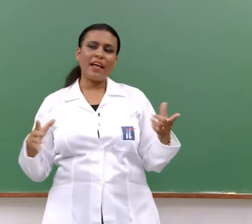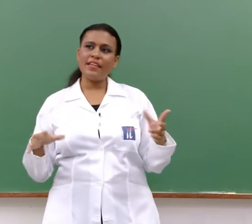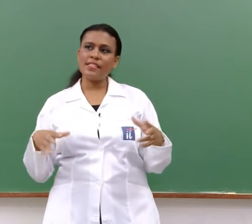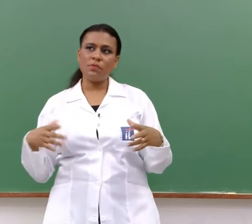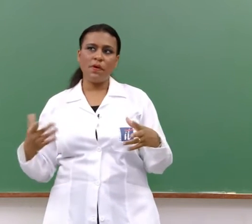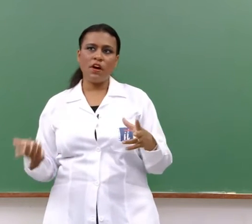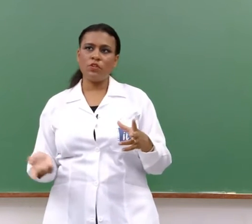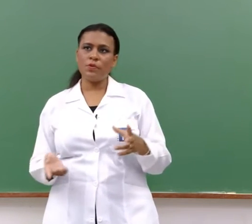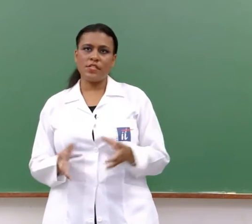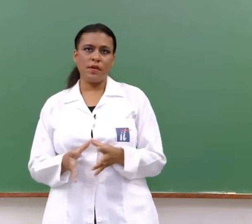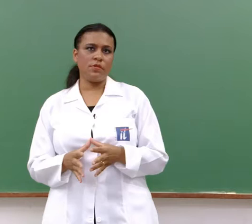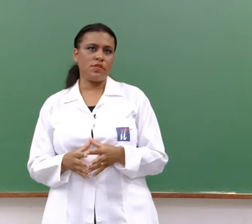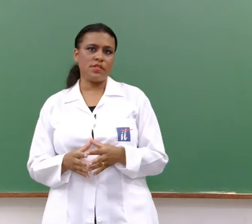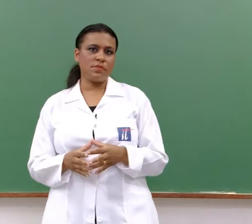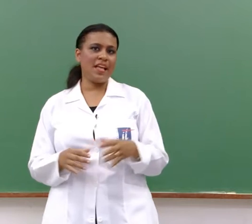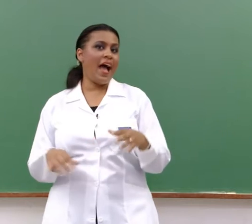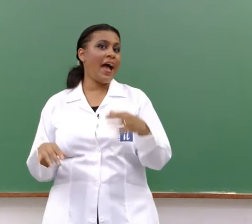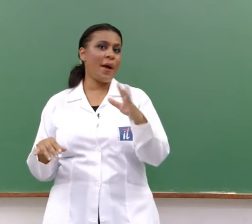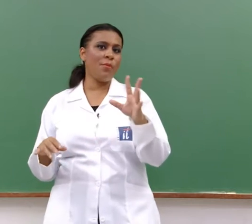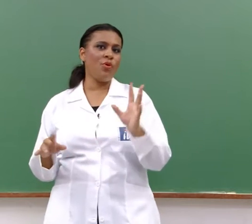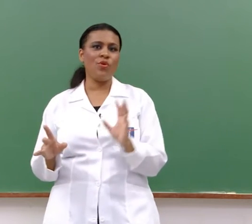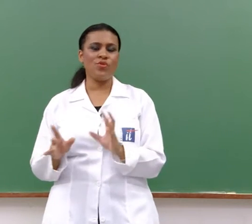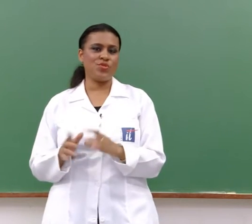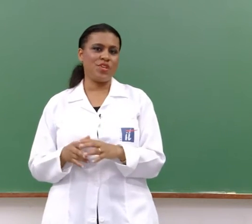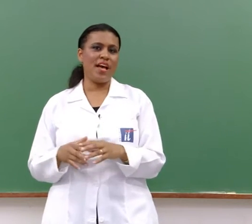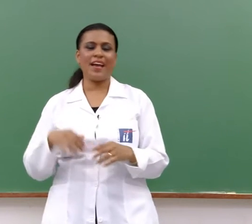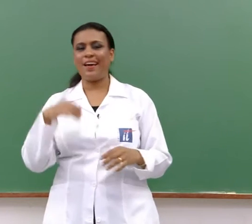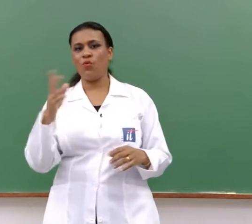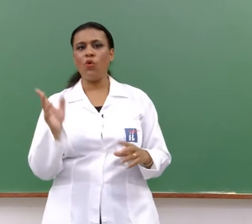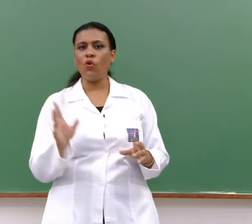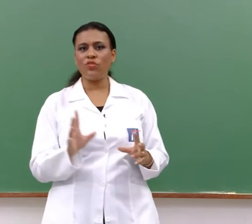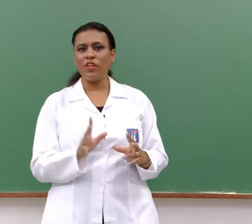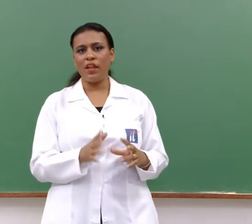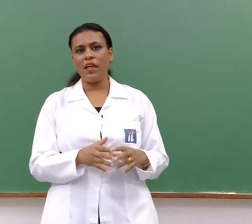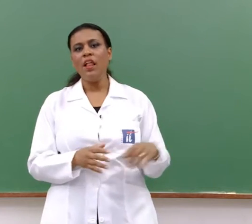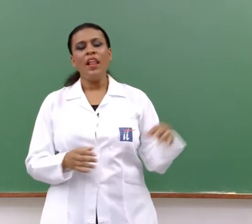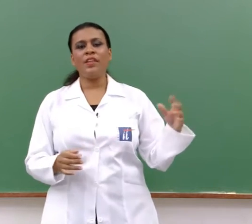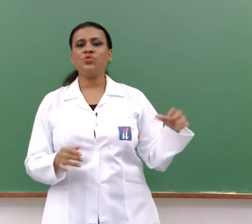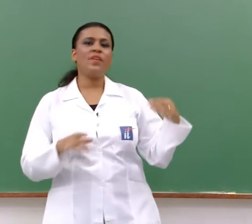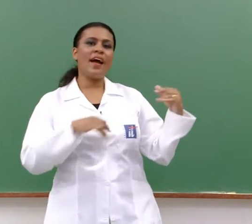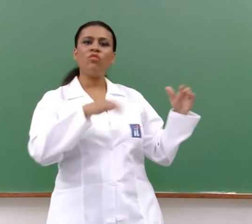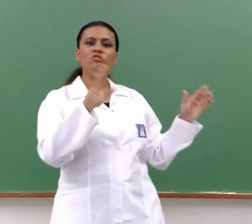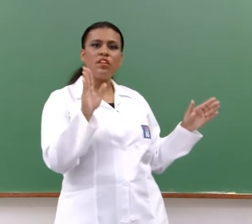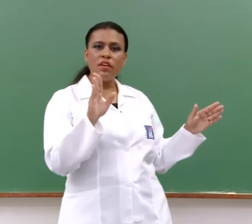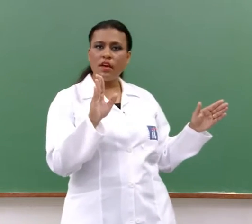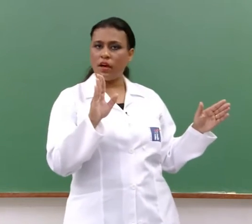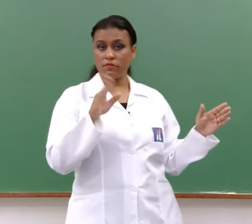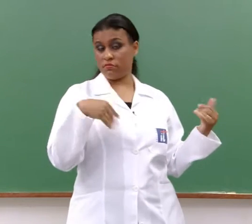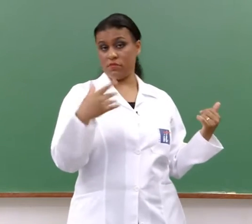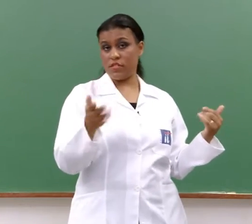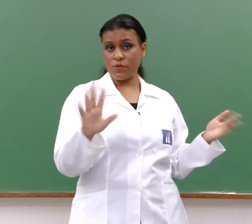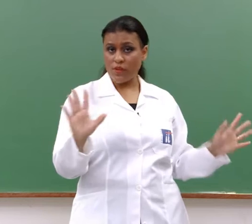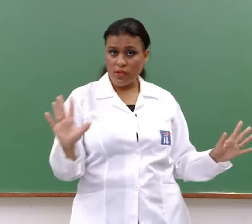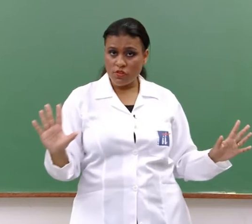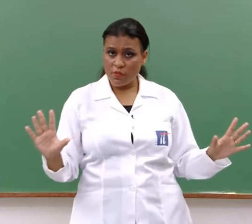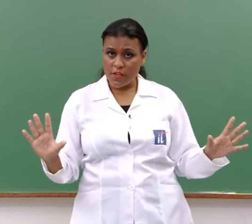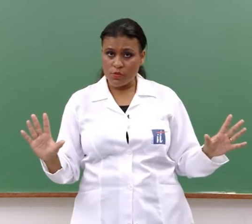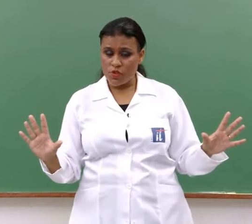aqui em São Paulo, por exemplo, nós usamos, né? É a moça, a garota, né? Lá no Sul é a guria. Estamos falando do mesmo tipo